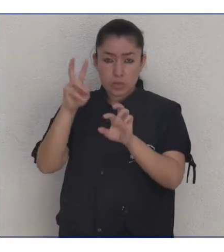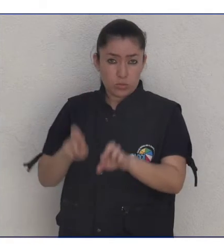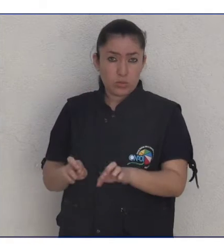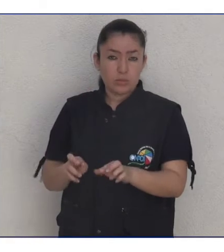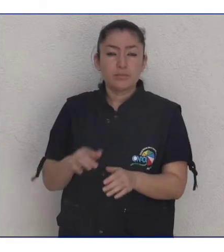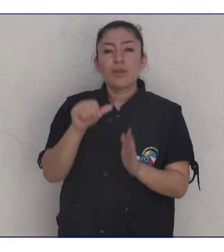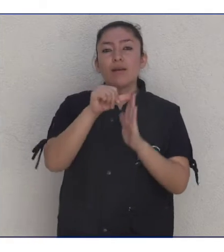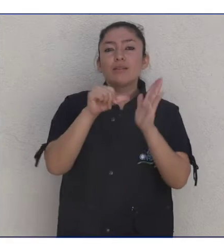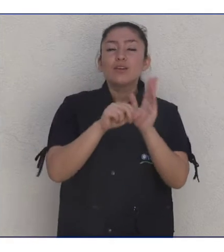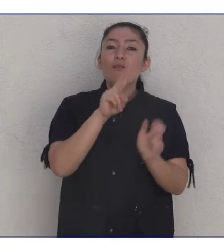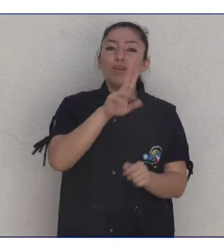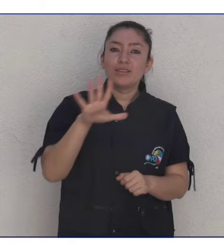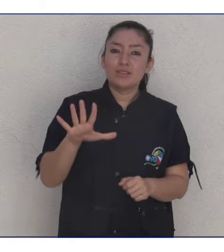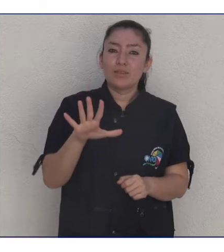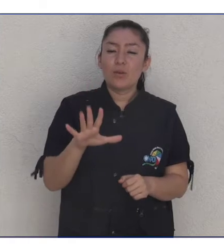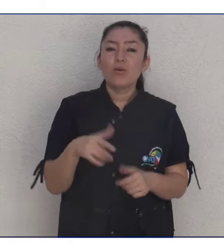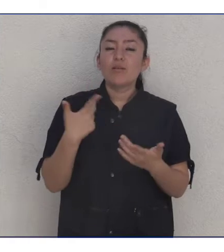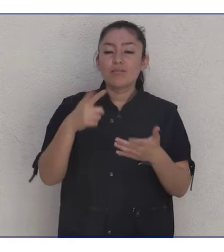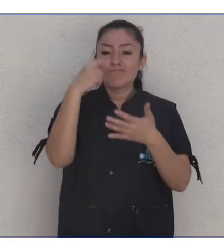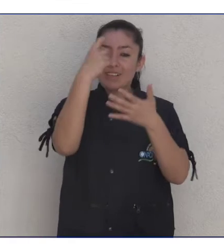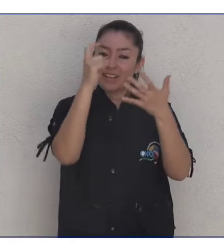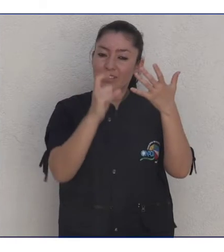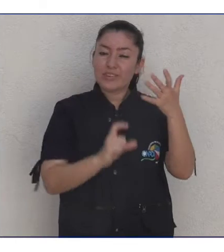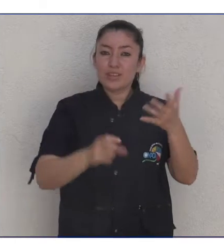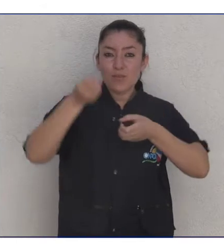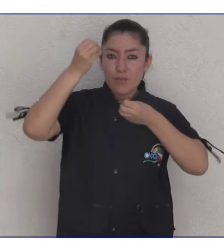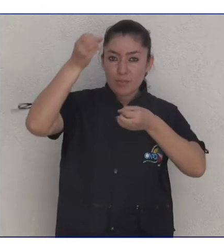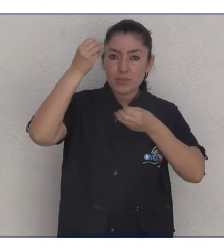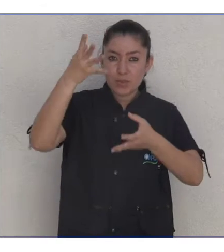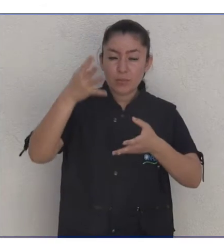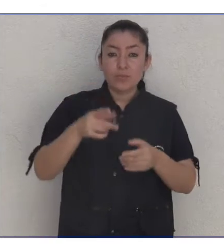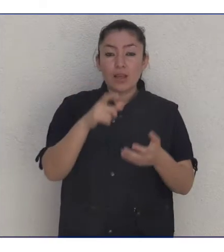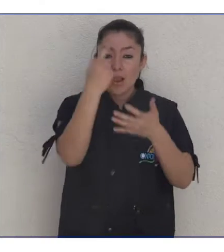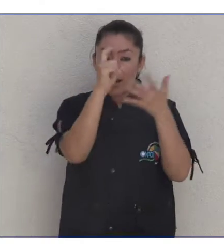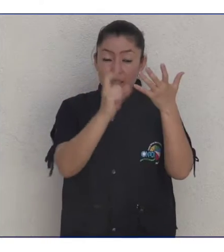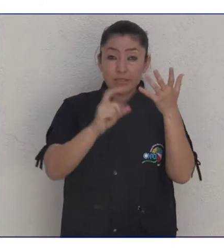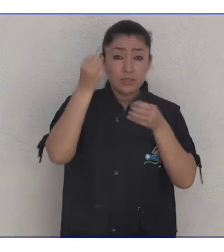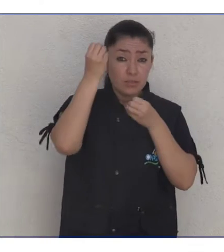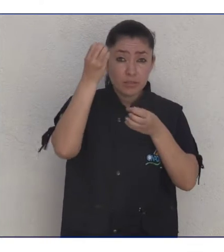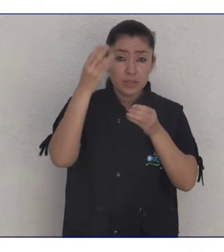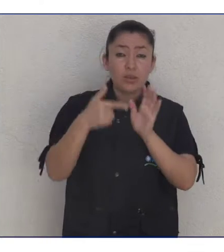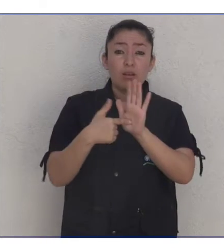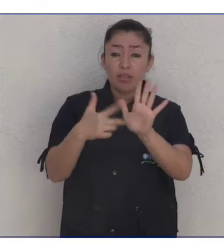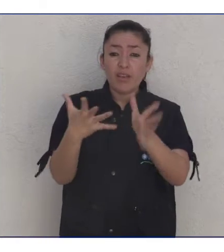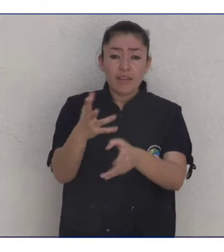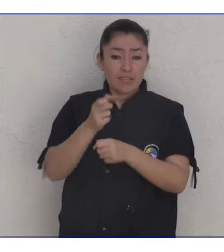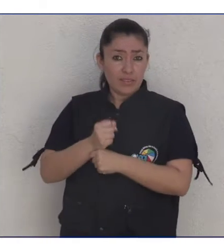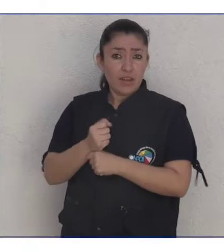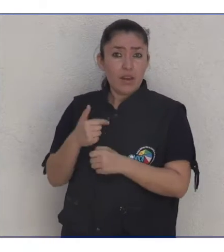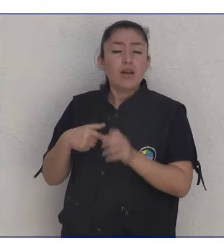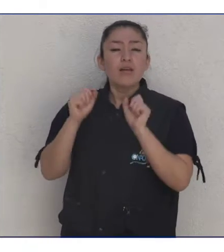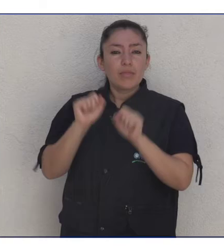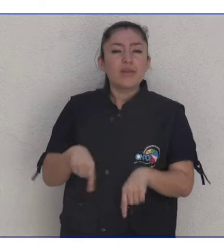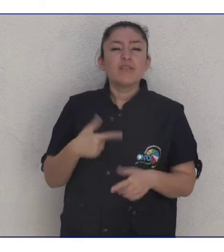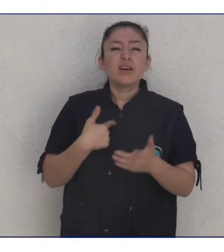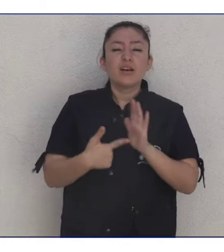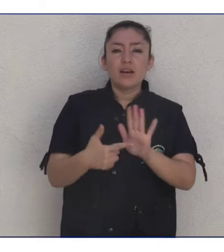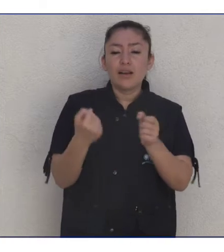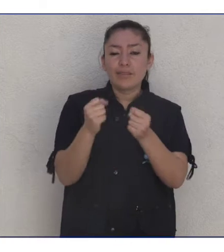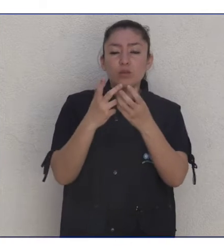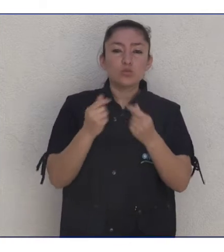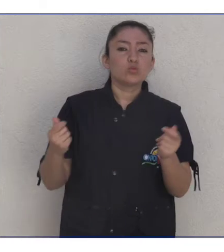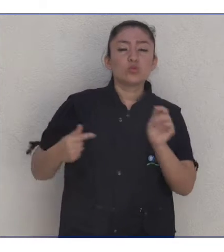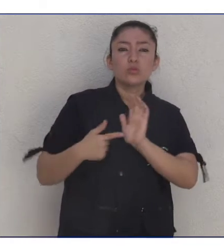humanidad. Artículo 25. Clasificación de la información. La clasificación de información reservada se hará